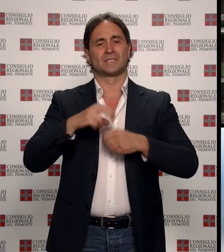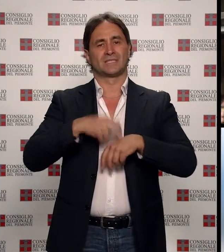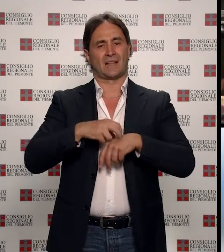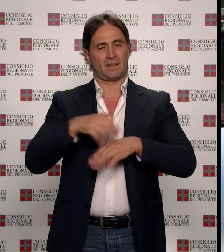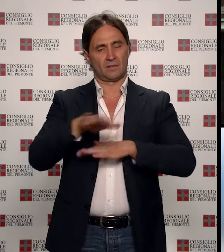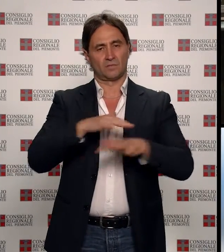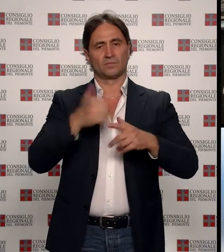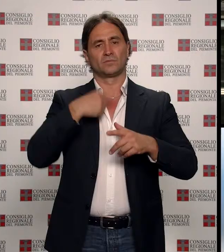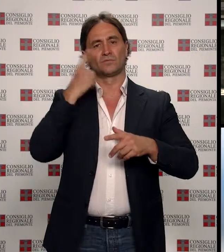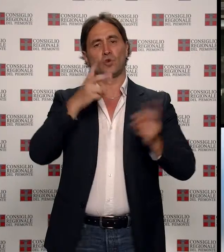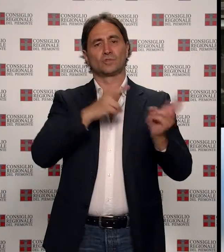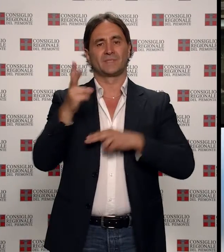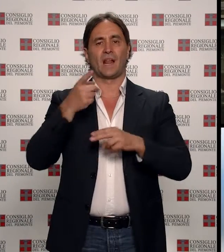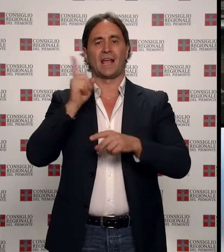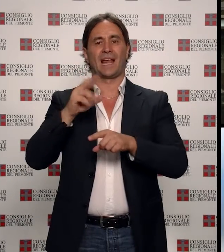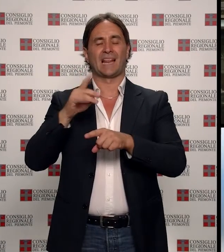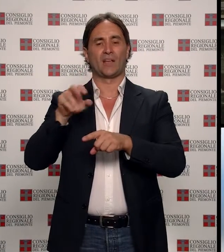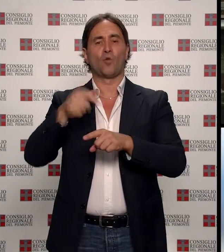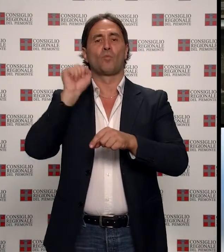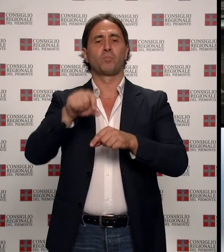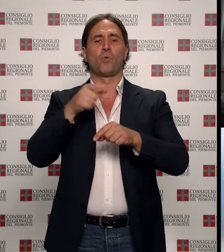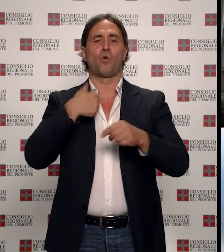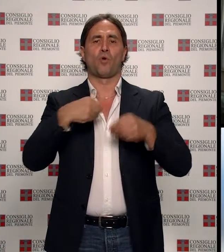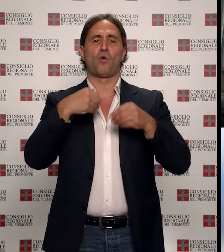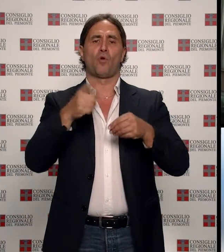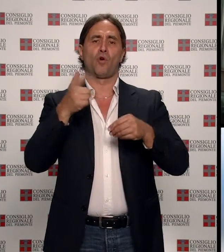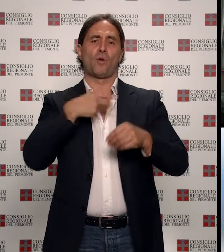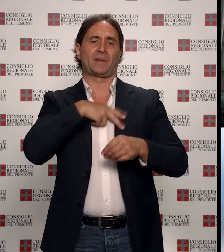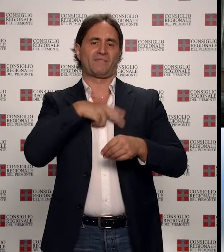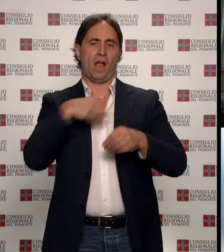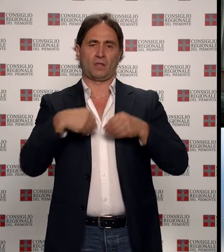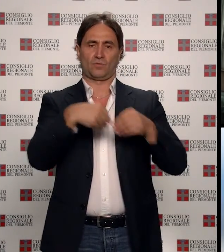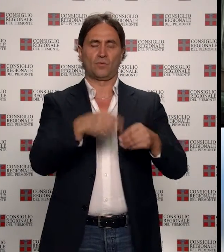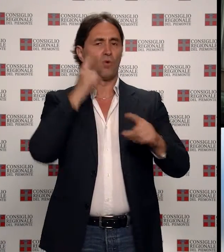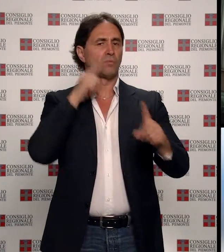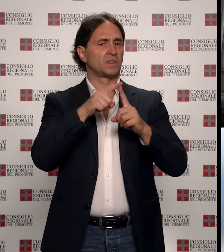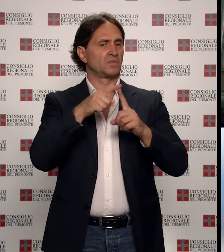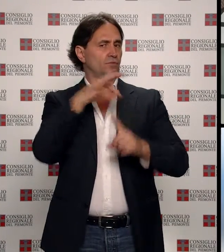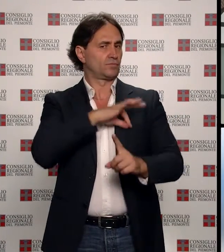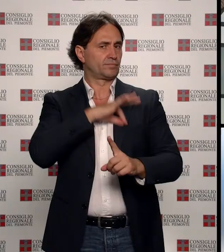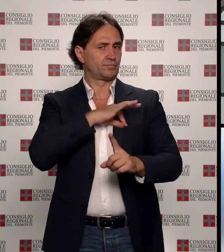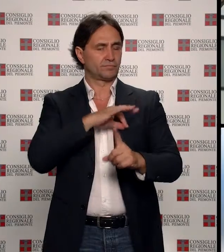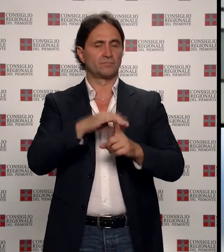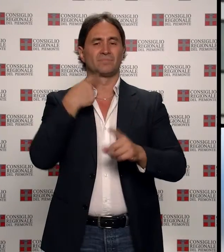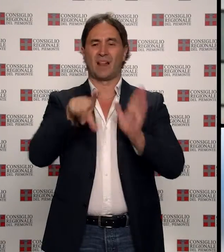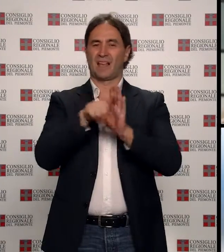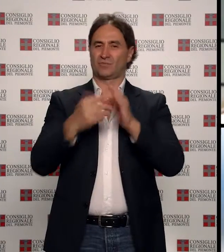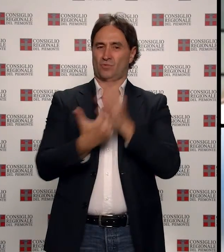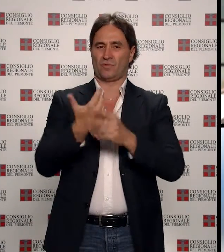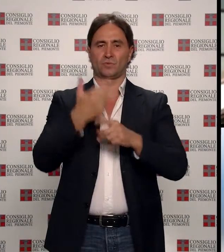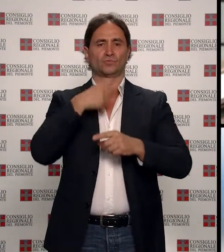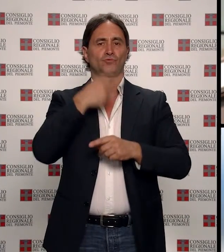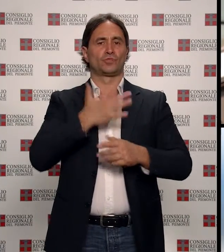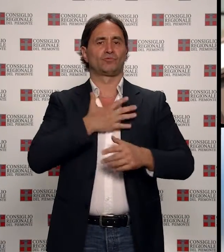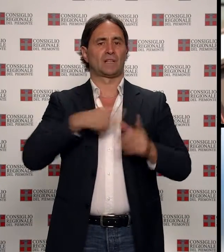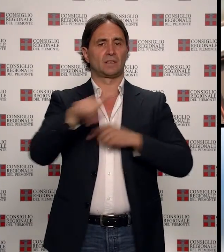essere gestito anche da un'istituzione privata con fini di lucro. Con la nuova legge vengono garantiti servizi ai cittadini, tra i quali il pronto